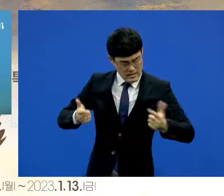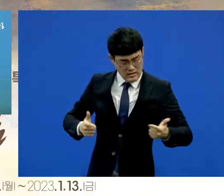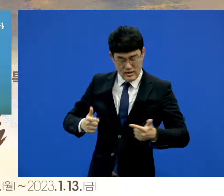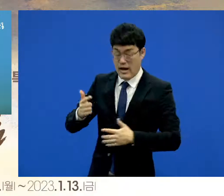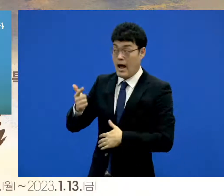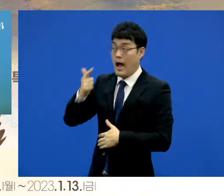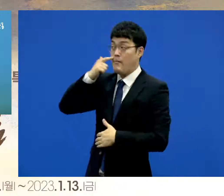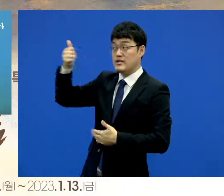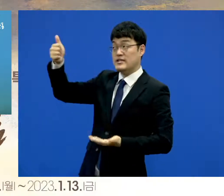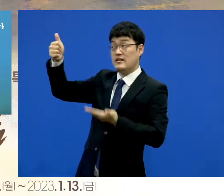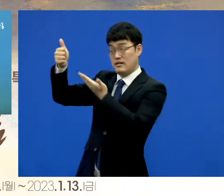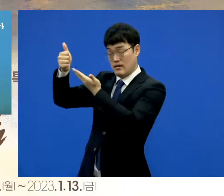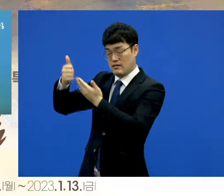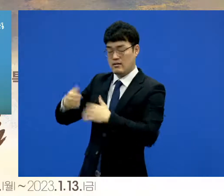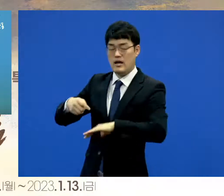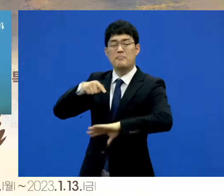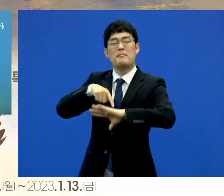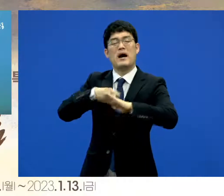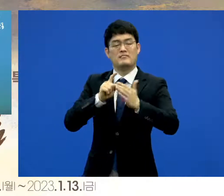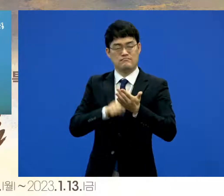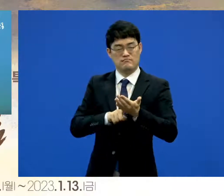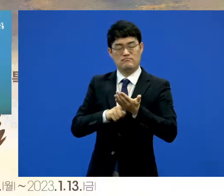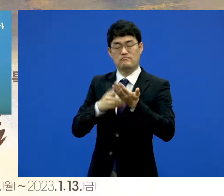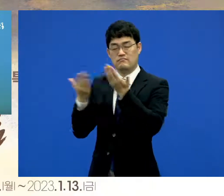종교가 아니라 신앙으로,